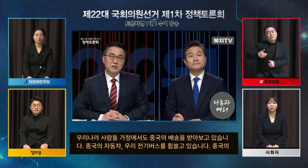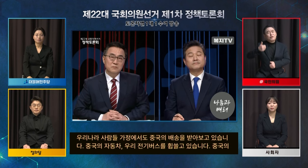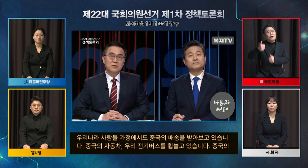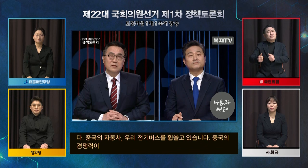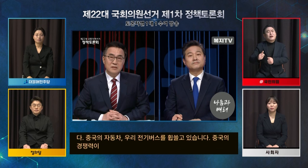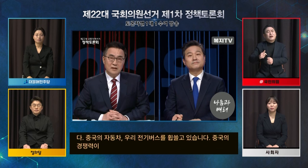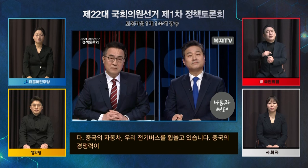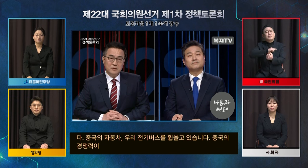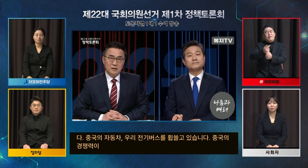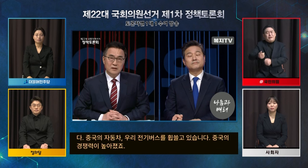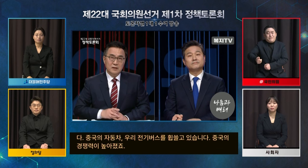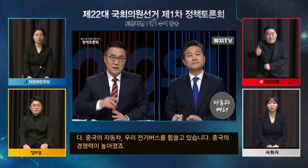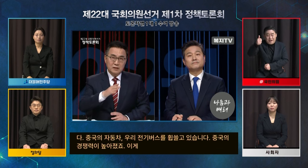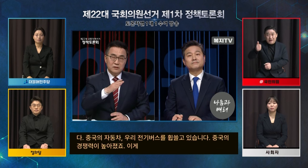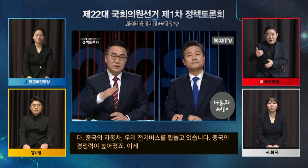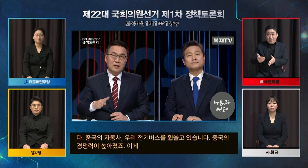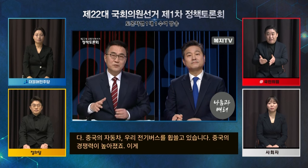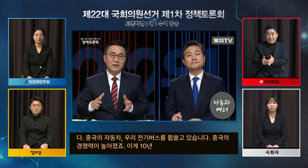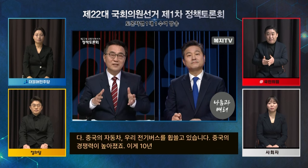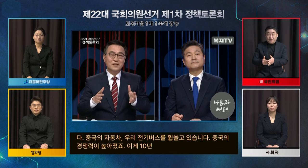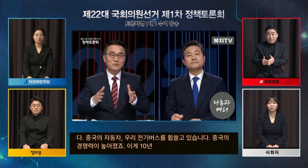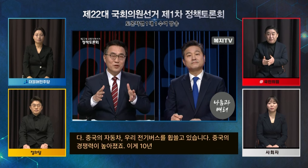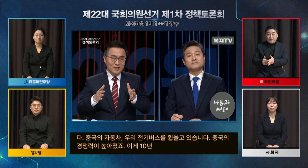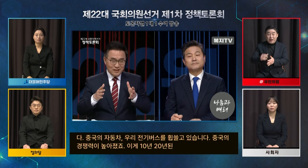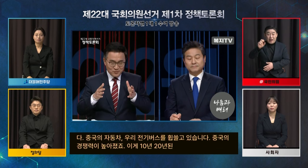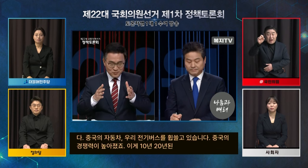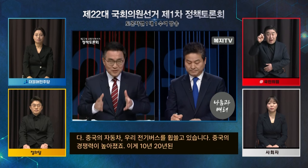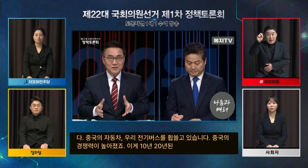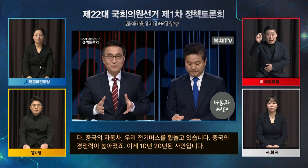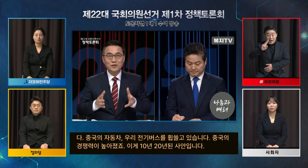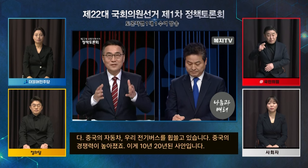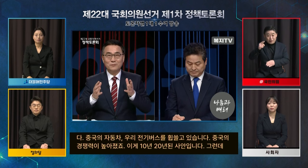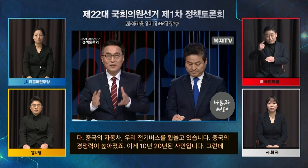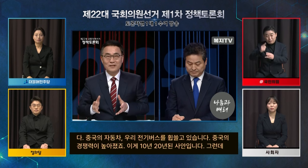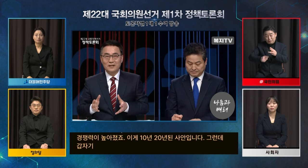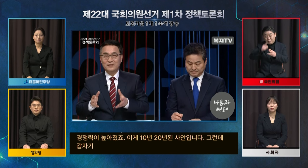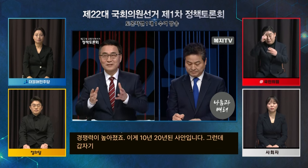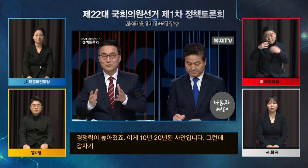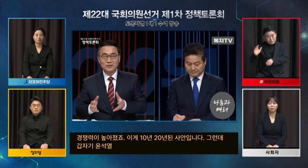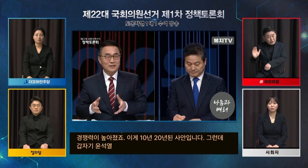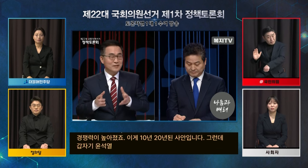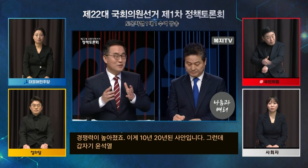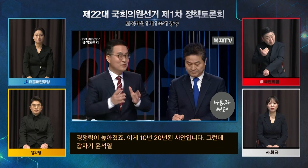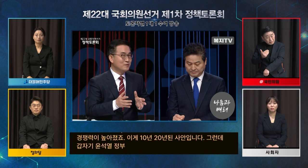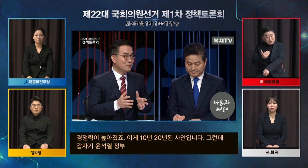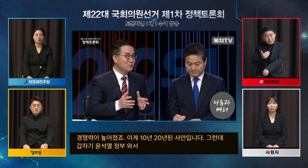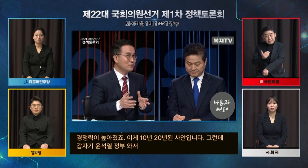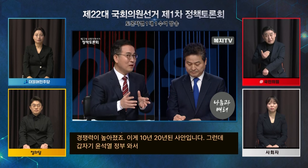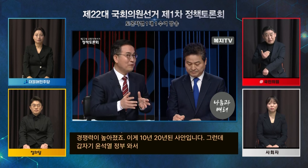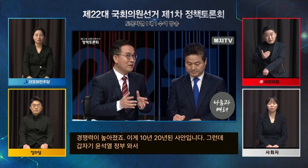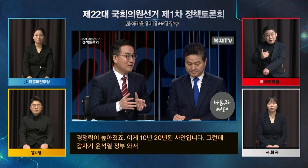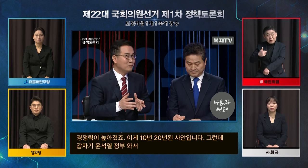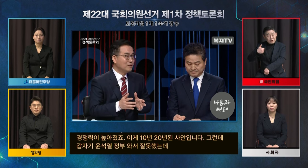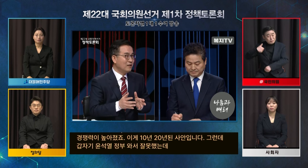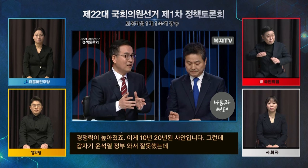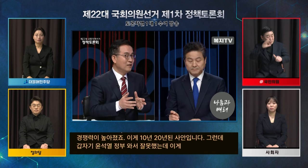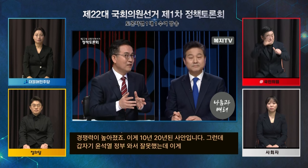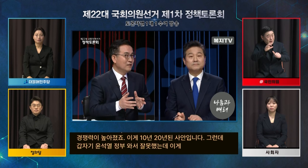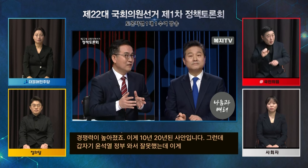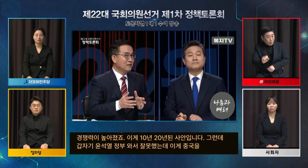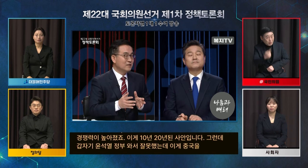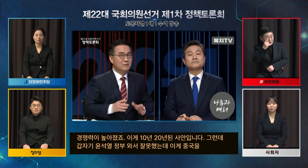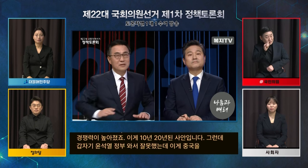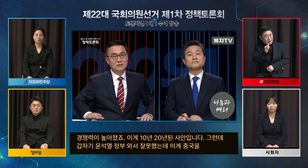10년 20년 된 사안입니다. 그런데 갑자기 이게 윤석열 정부가서 잘못했는데 이것은 우리가 중국을 아빠했기 때문이다.